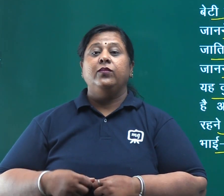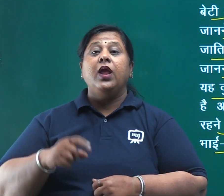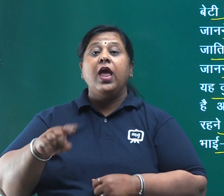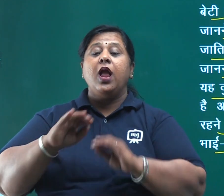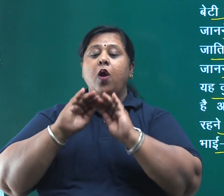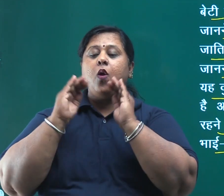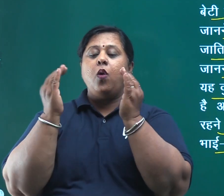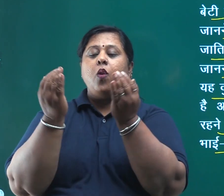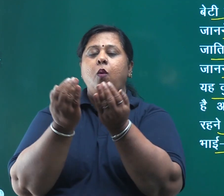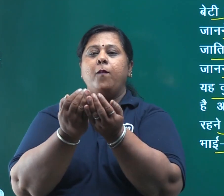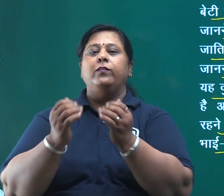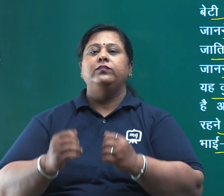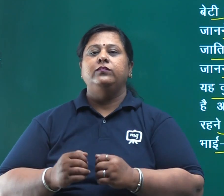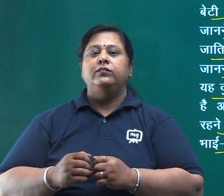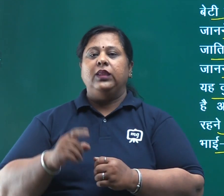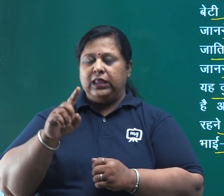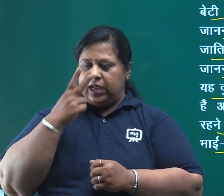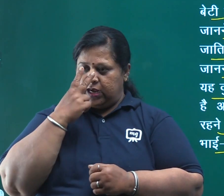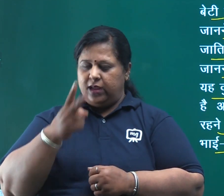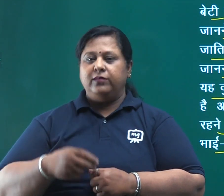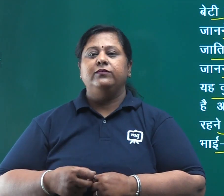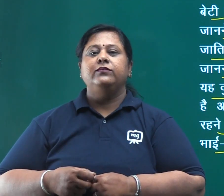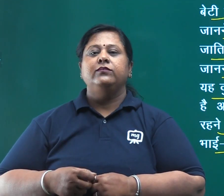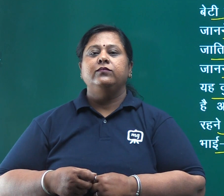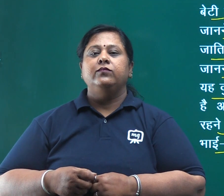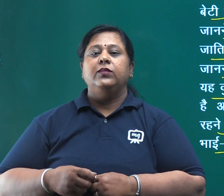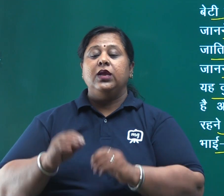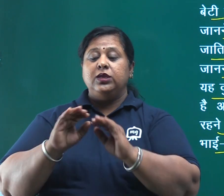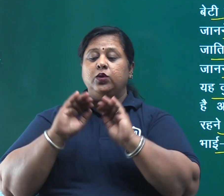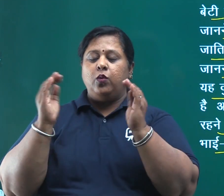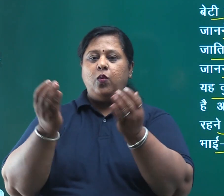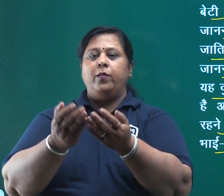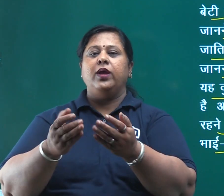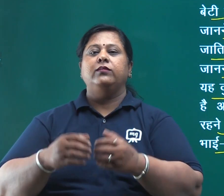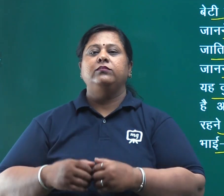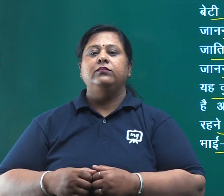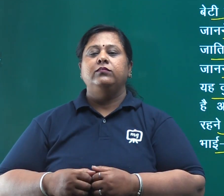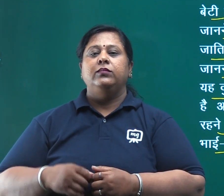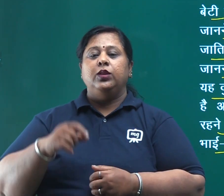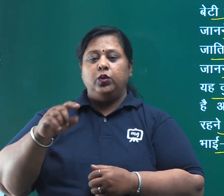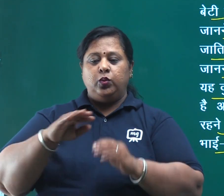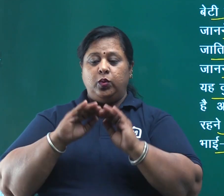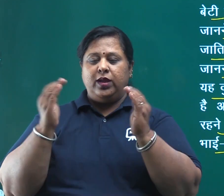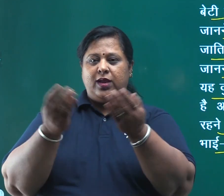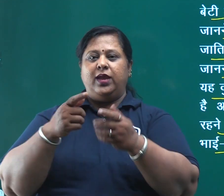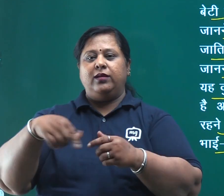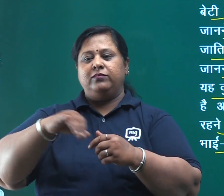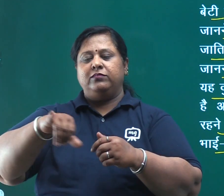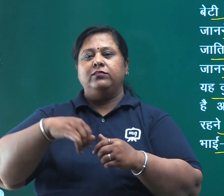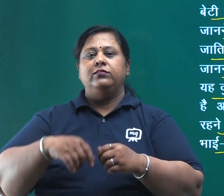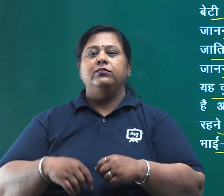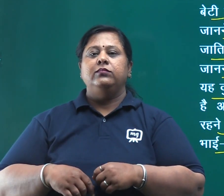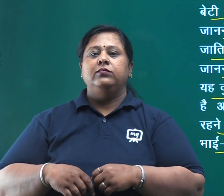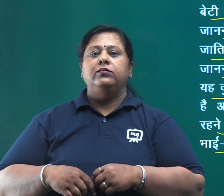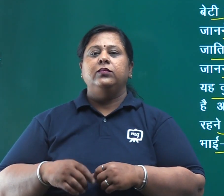एक ग्लोब देख रहे हैं। इस ग्लोब में दुनिया के